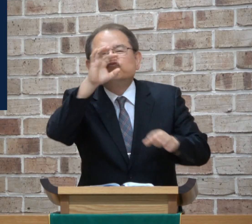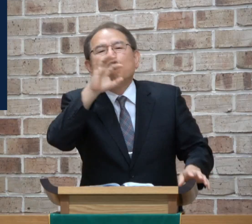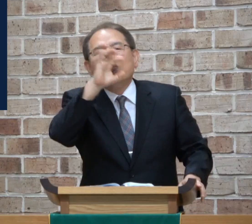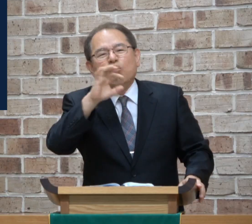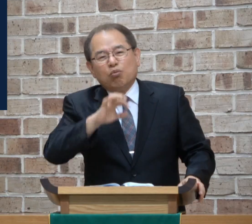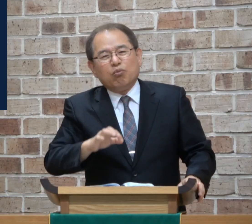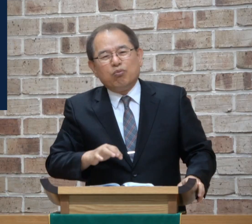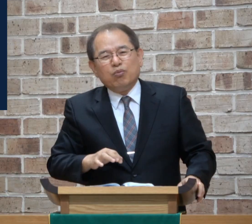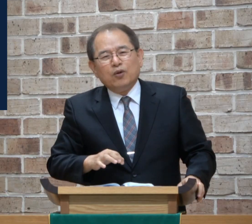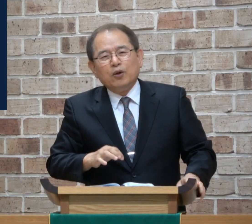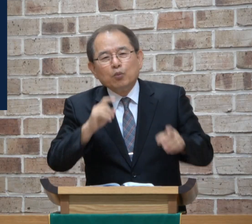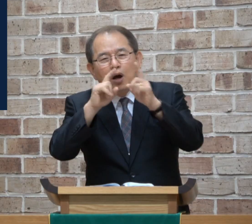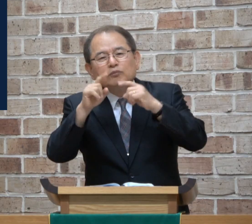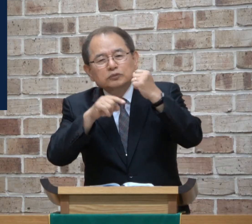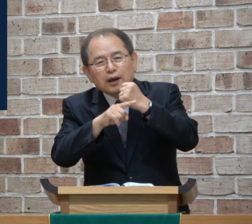가지고 훈련해야 되는 것입니다.